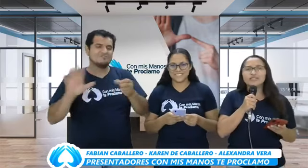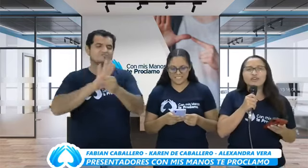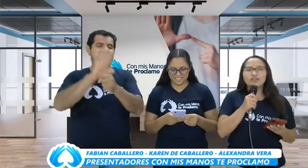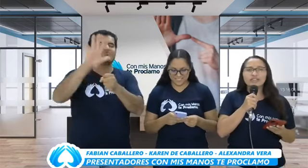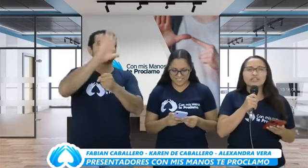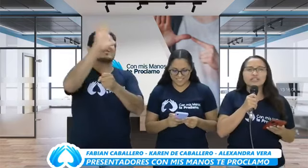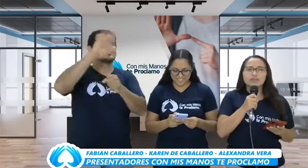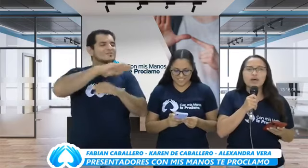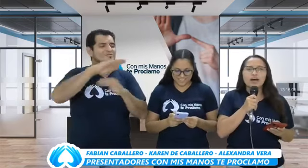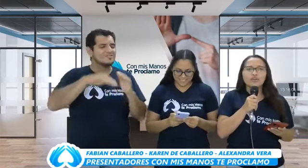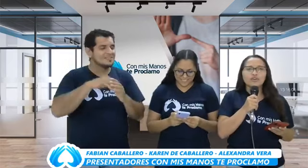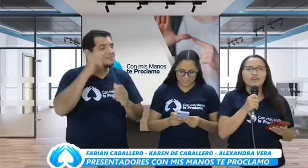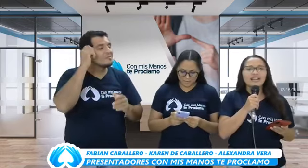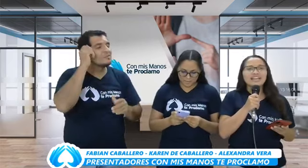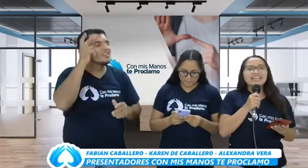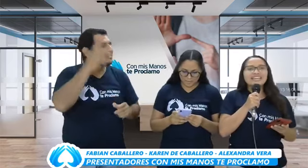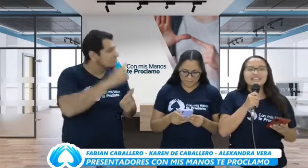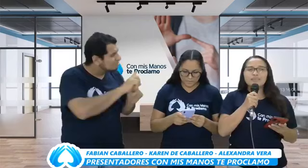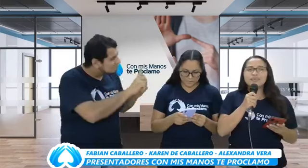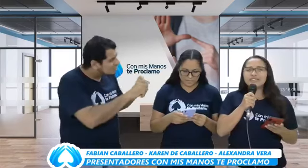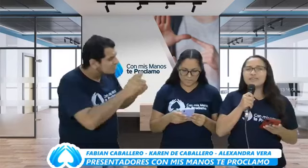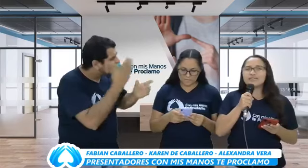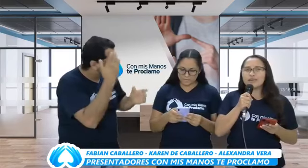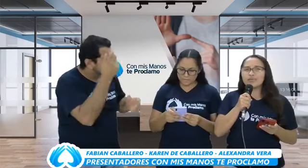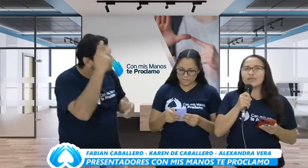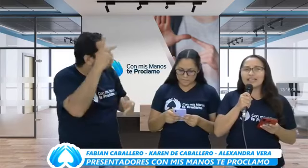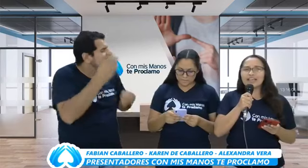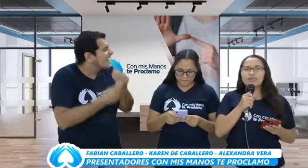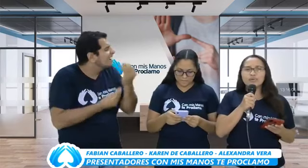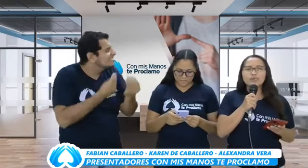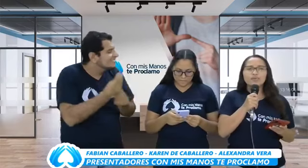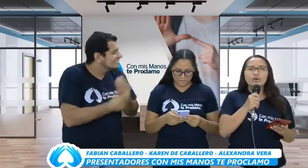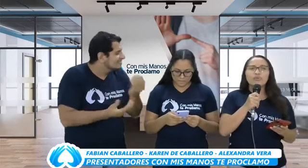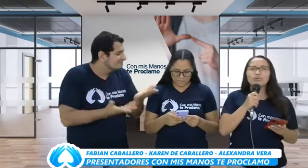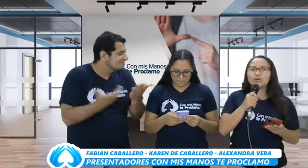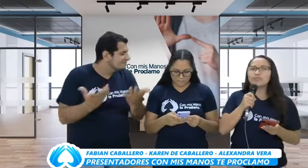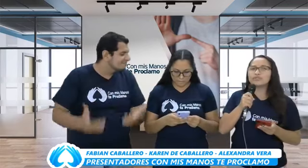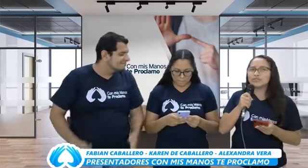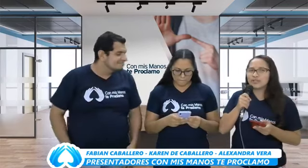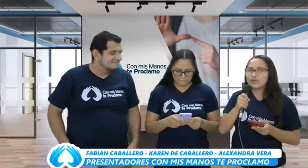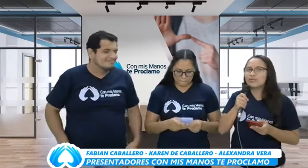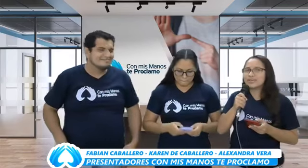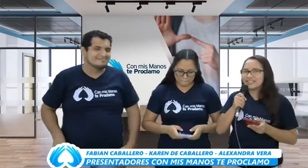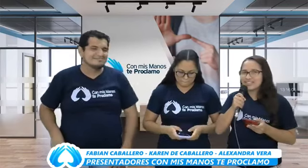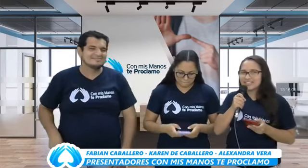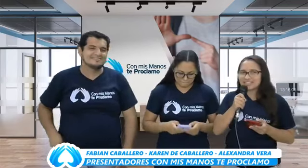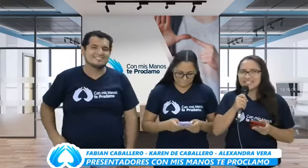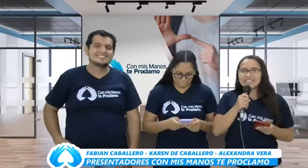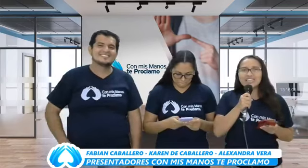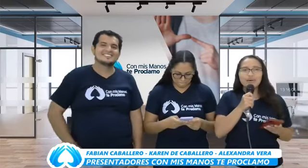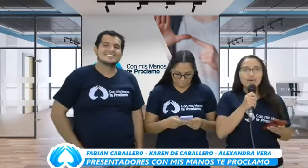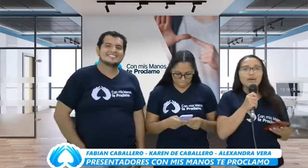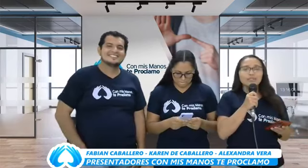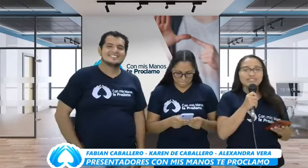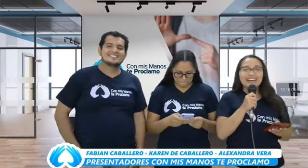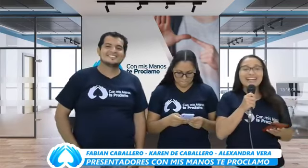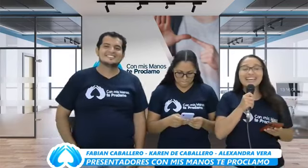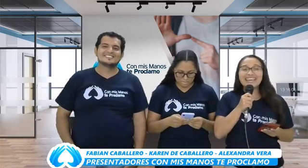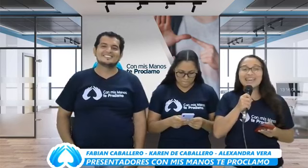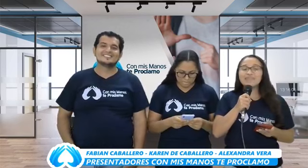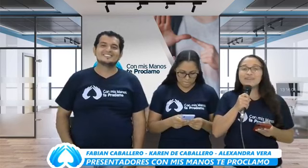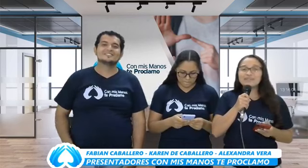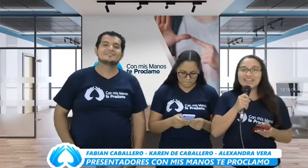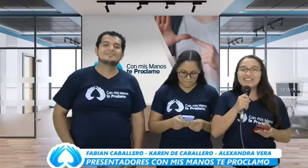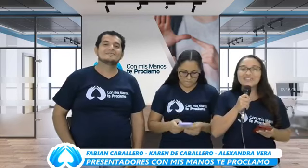programas anteriores, lo que tenemos ahora y también recordamos lo que hemos vivido en los cultos misioneros juveniles y vamos a